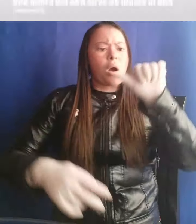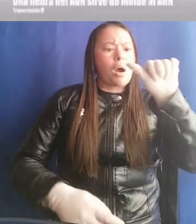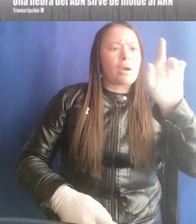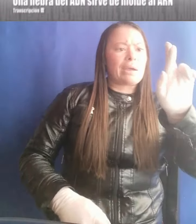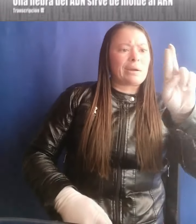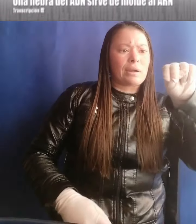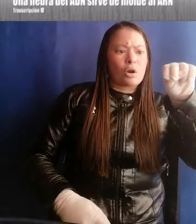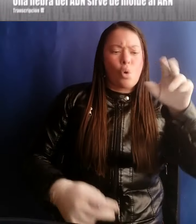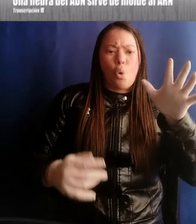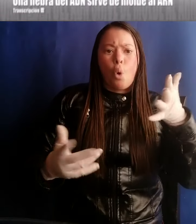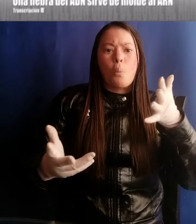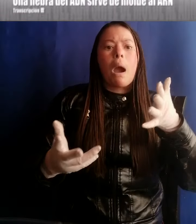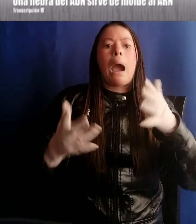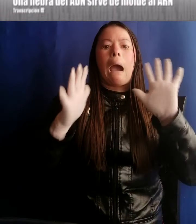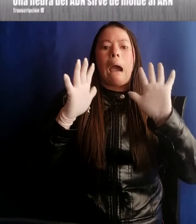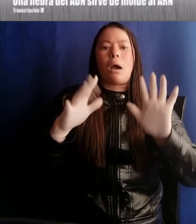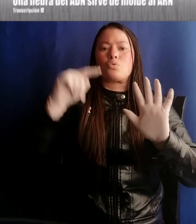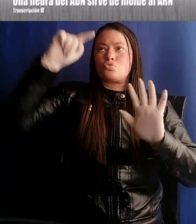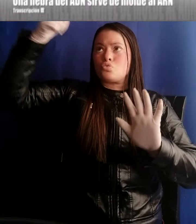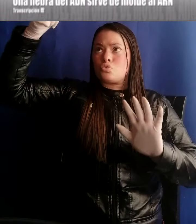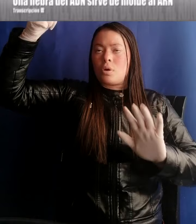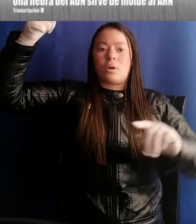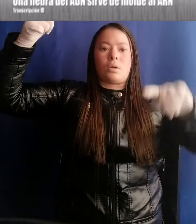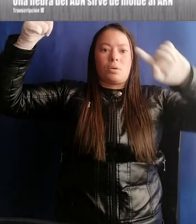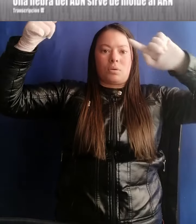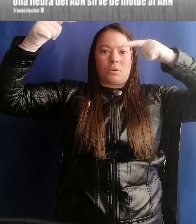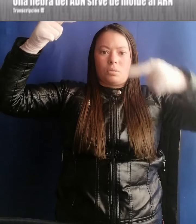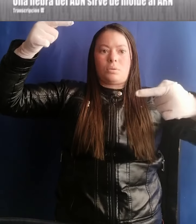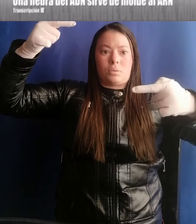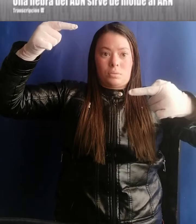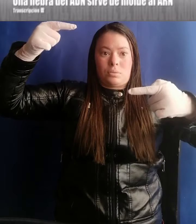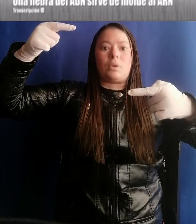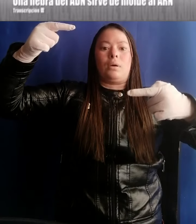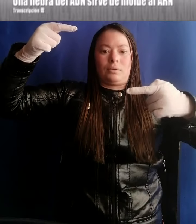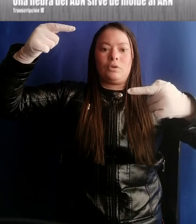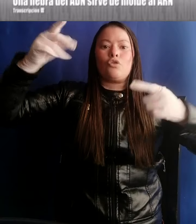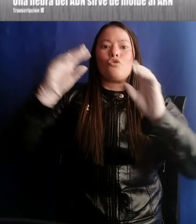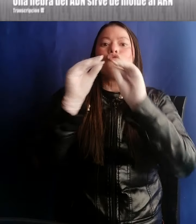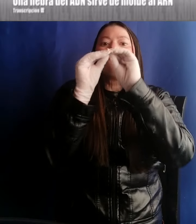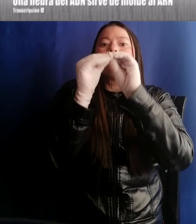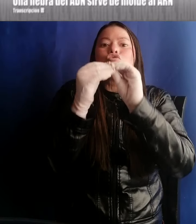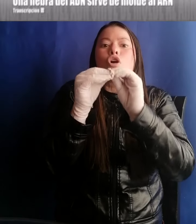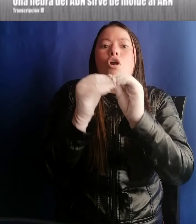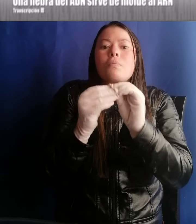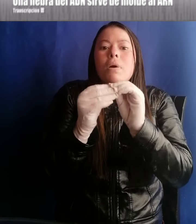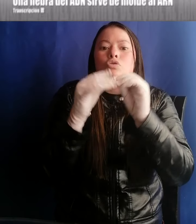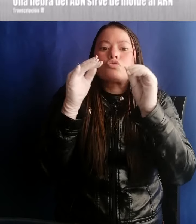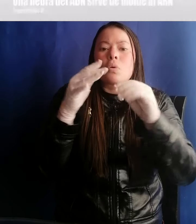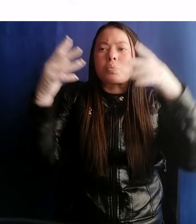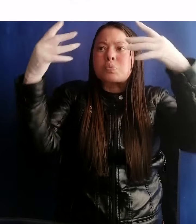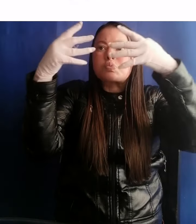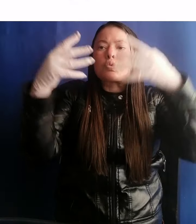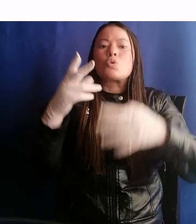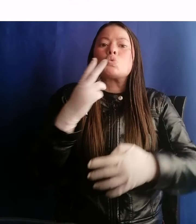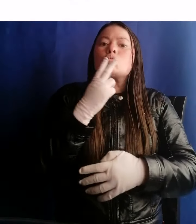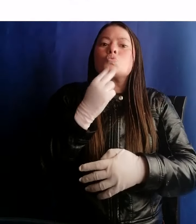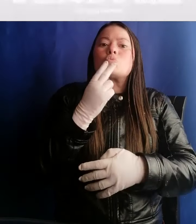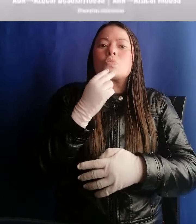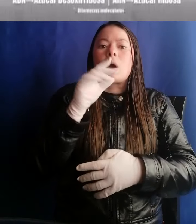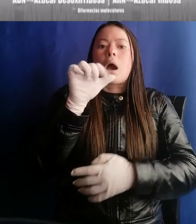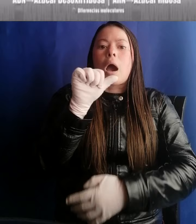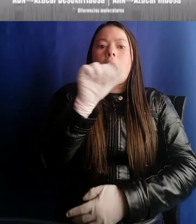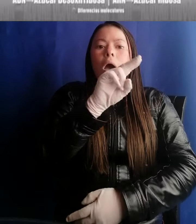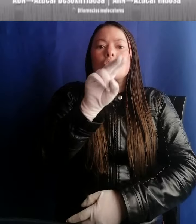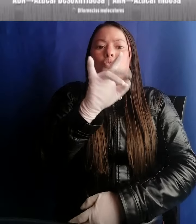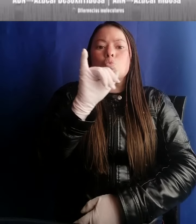Para copiar un fragmento de ADN en forma de ARN, basta con usar una de las hebras del primero como molde. El